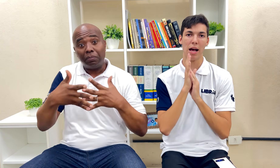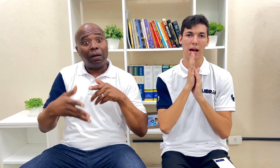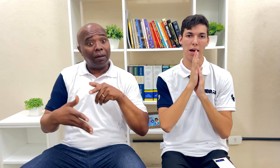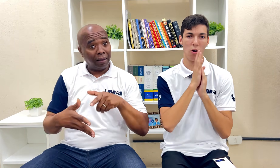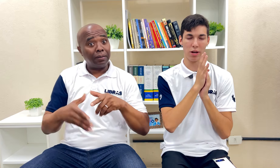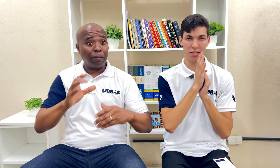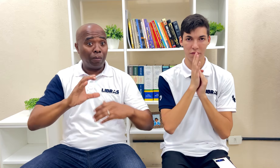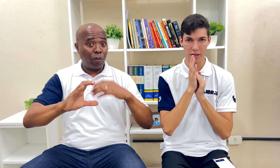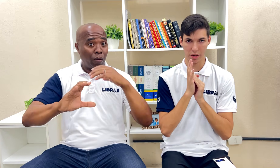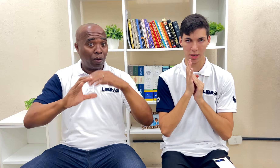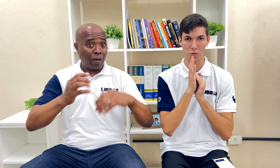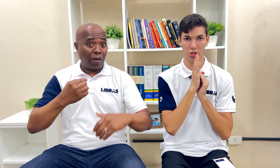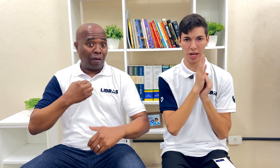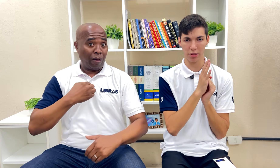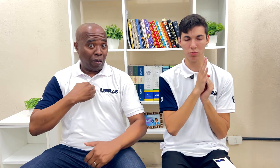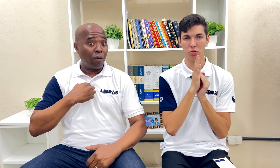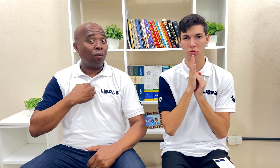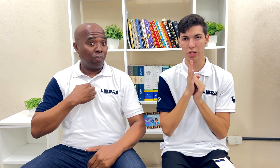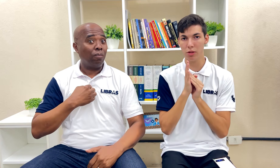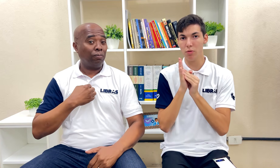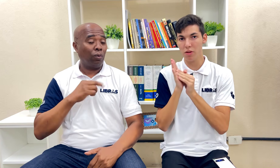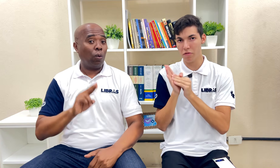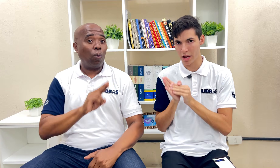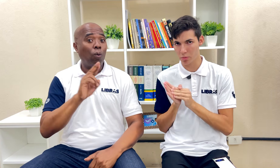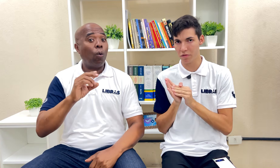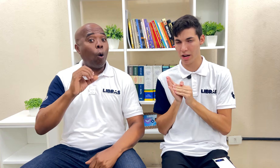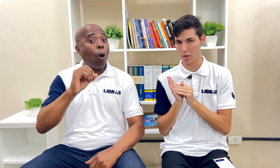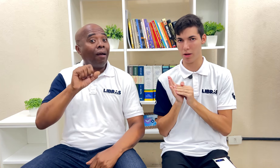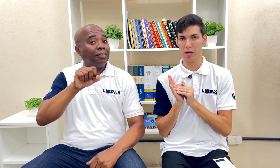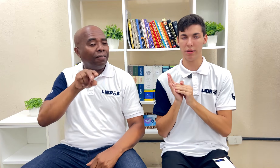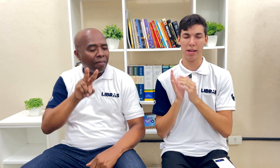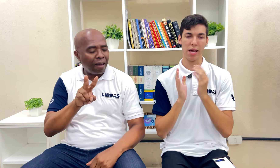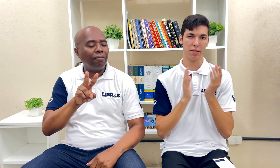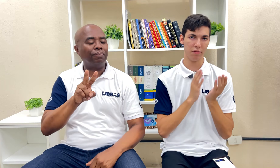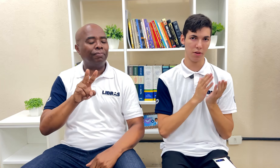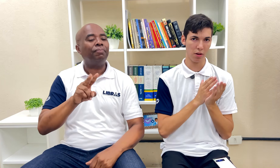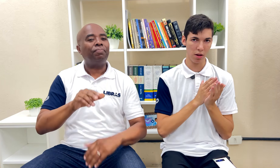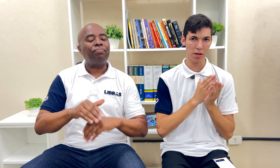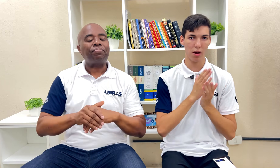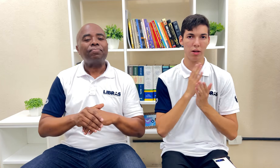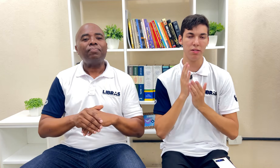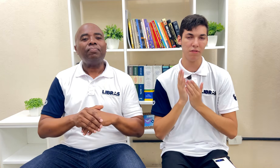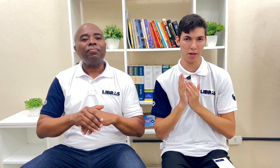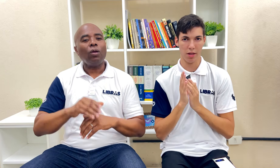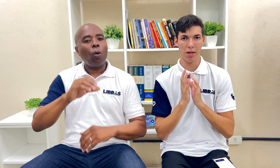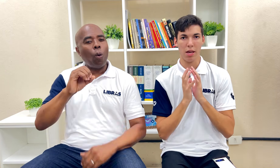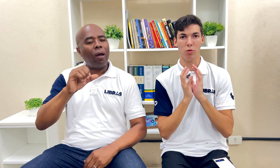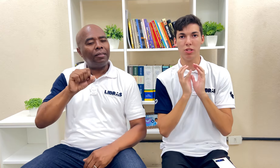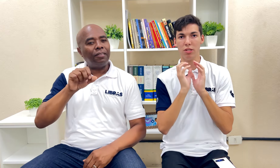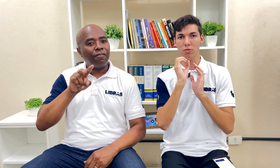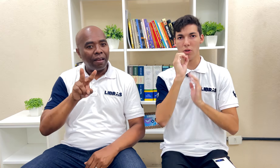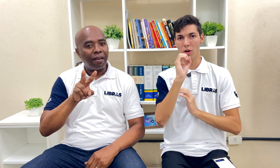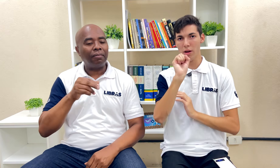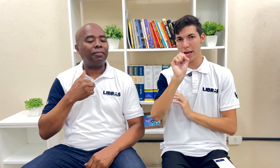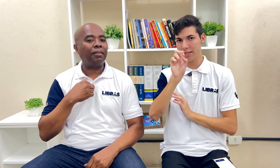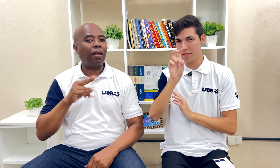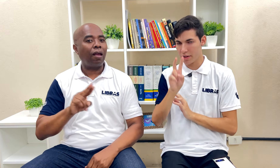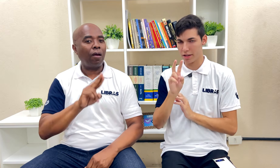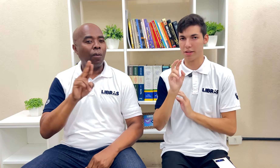a OSV, que é o objeto, sujeito e o verbo no final. Tem a SVO e a OSV. Eu utilizo OSV, que é